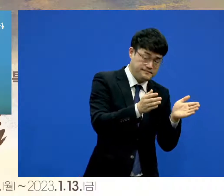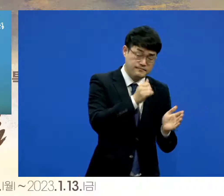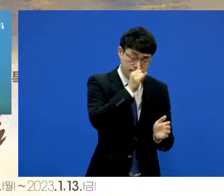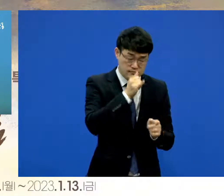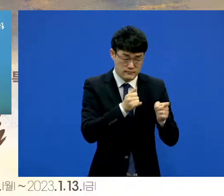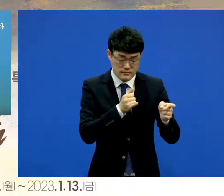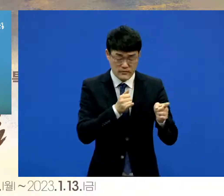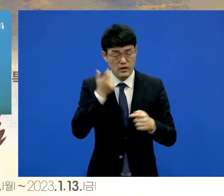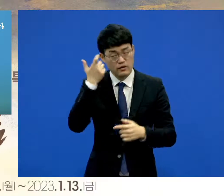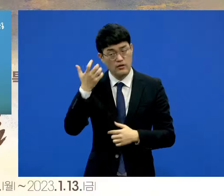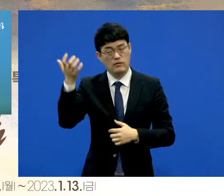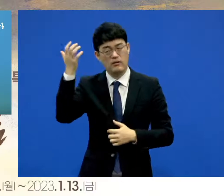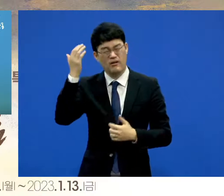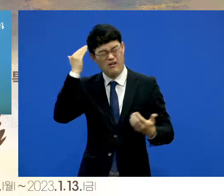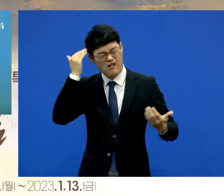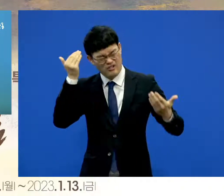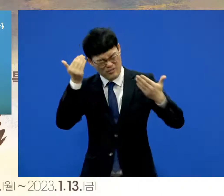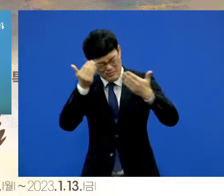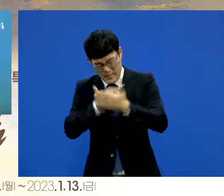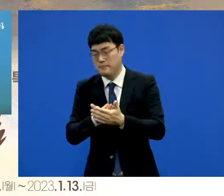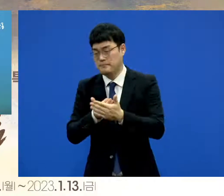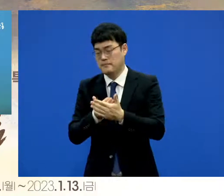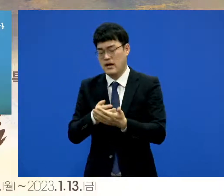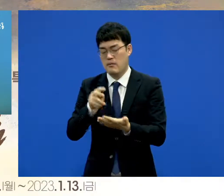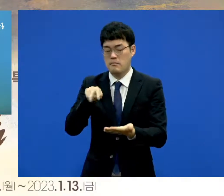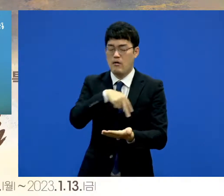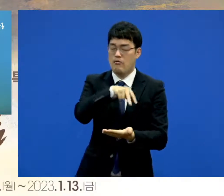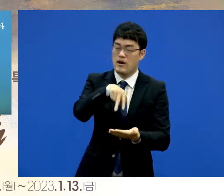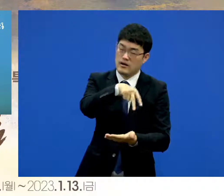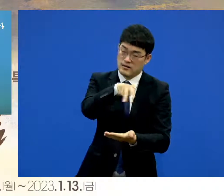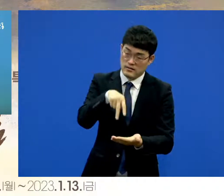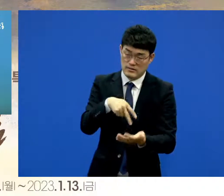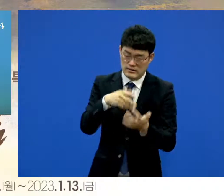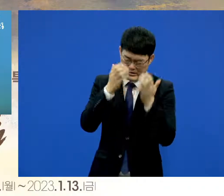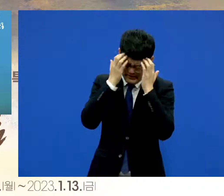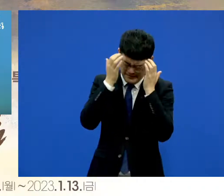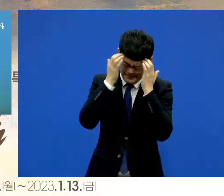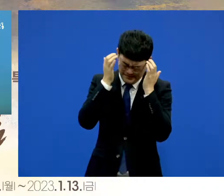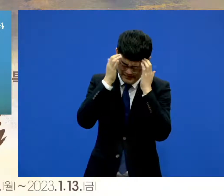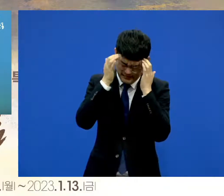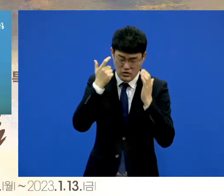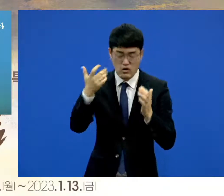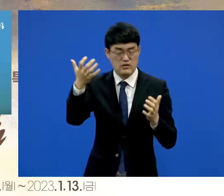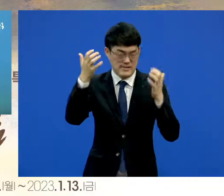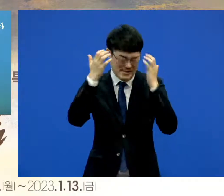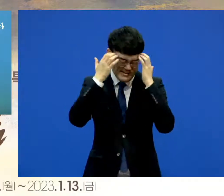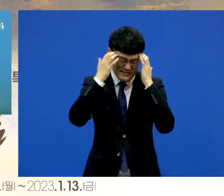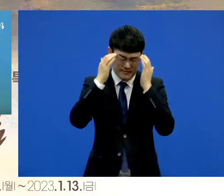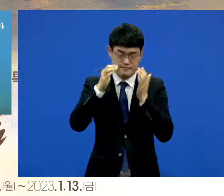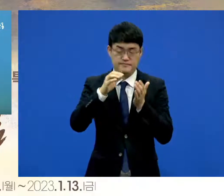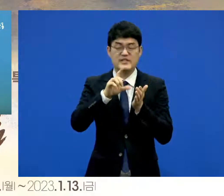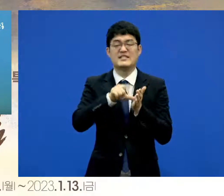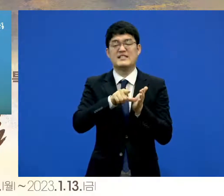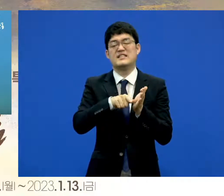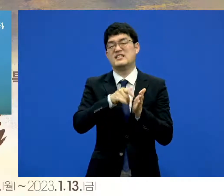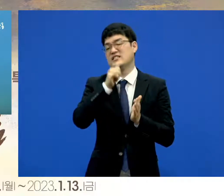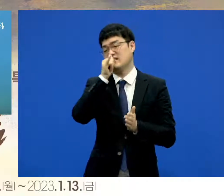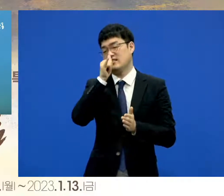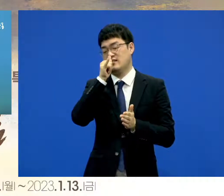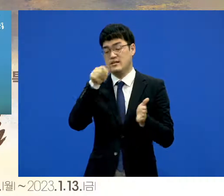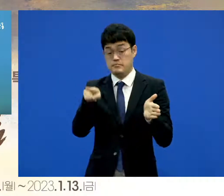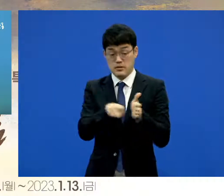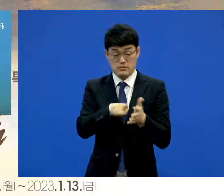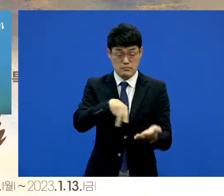영혼의 어두운 밤을 겪는다는 거예요. 영혼의 어두운 밤. 신앙의 방황을 한다는 거. 내가